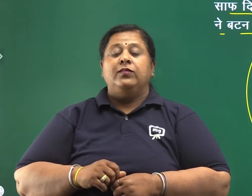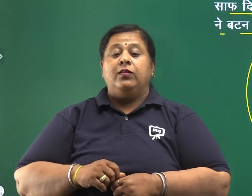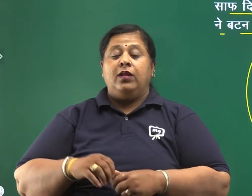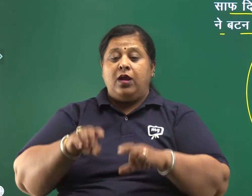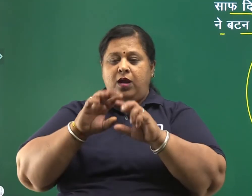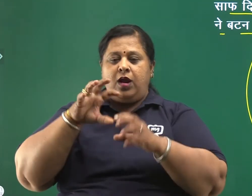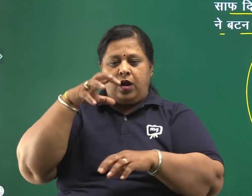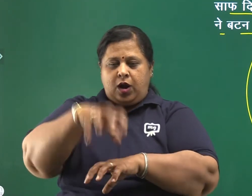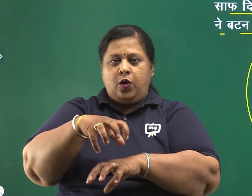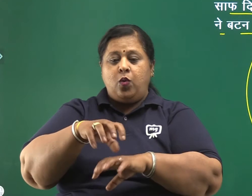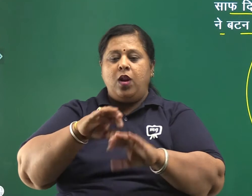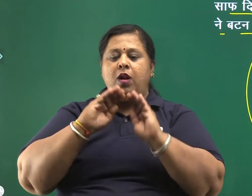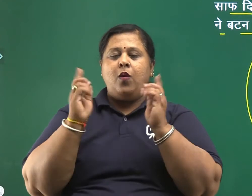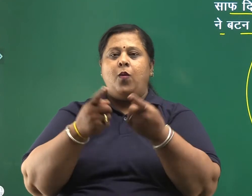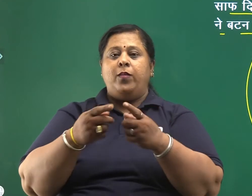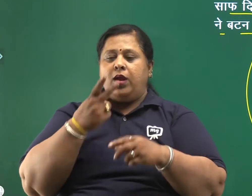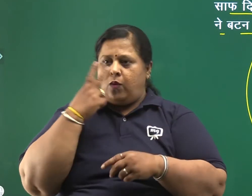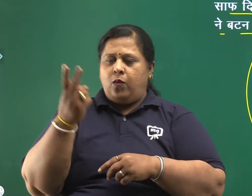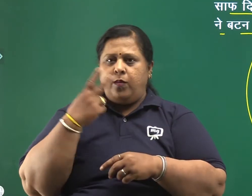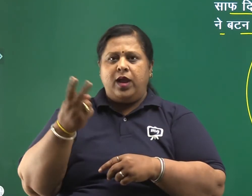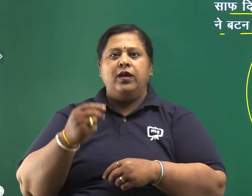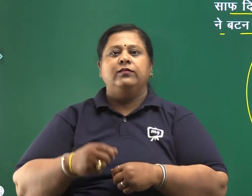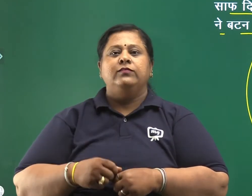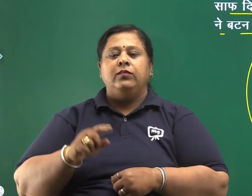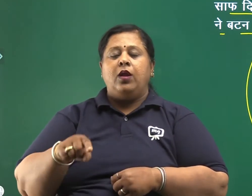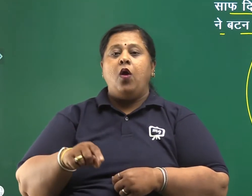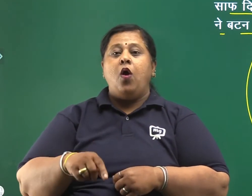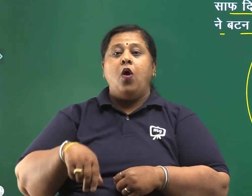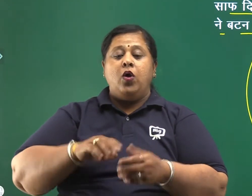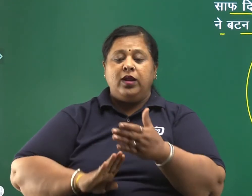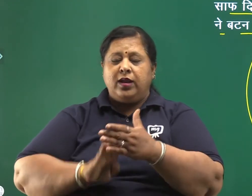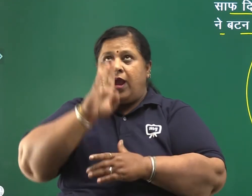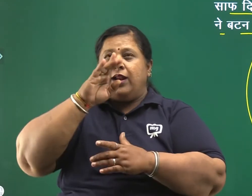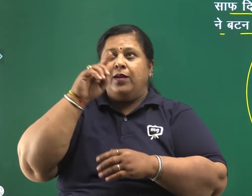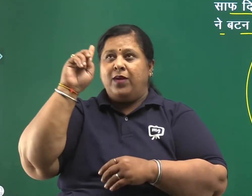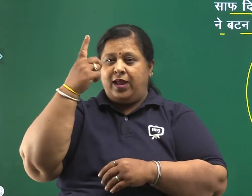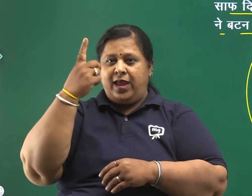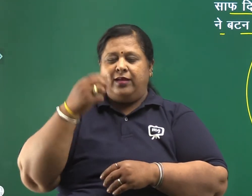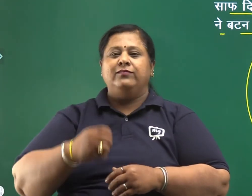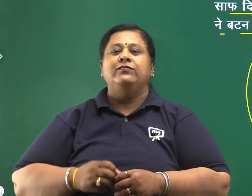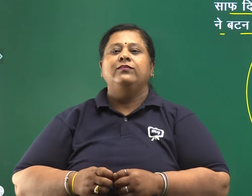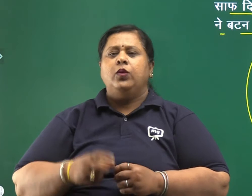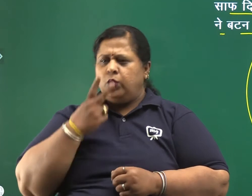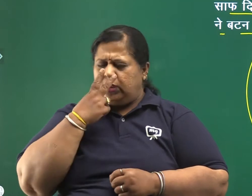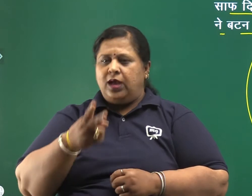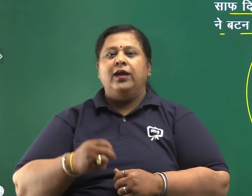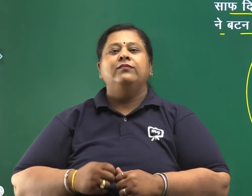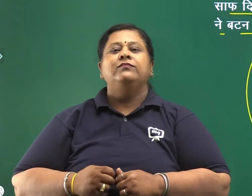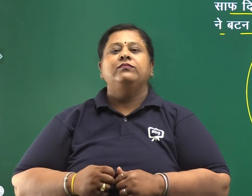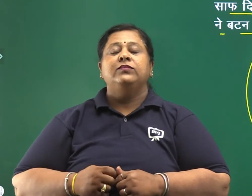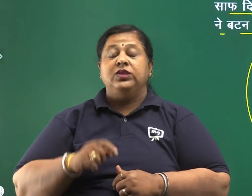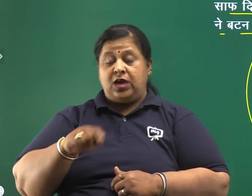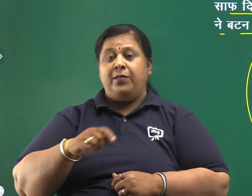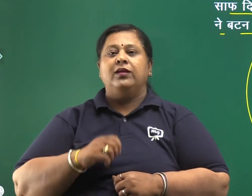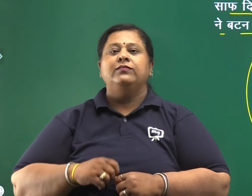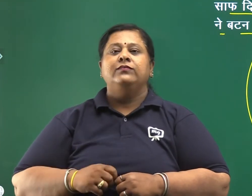कंट्रोल रूम में घुमाया और यान क्रमांक 1 उसको दिखाया, जहाँ